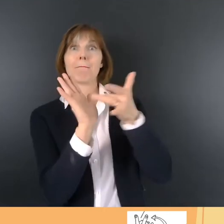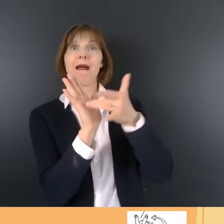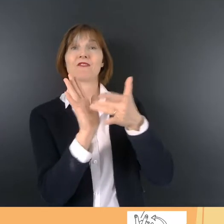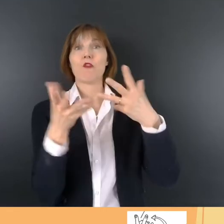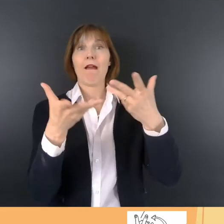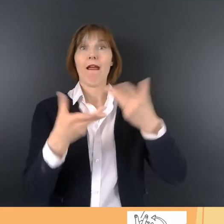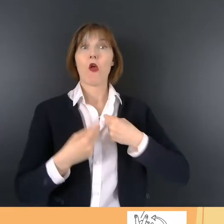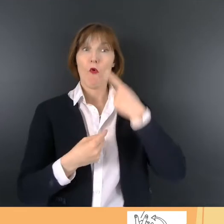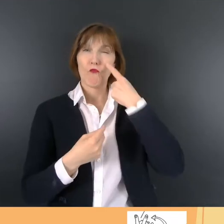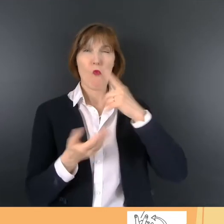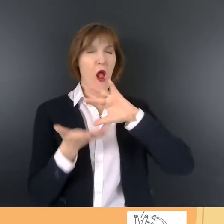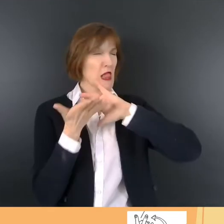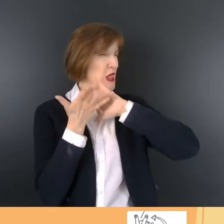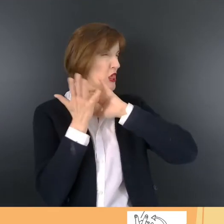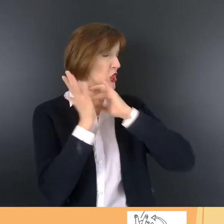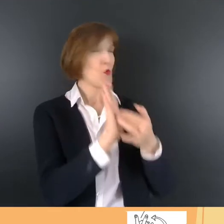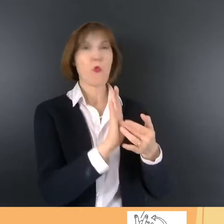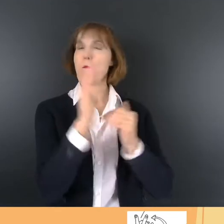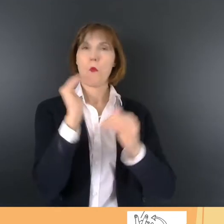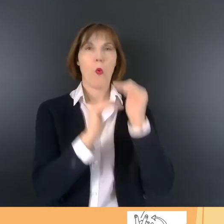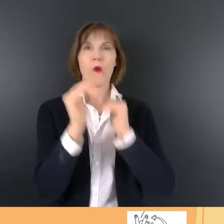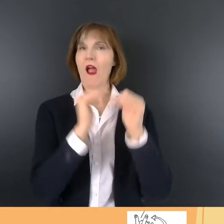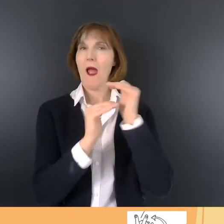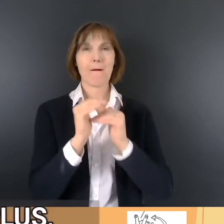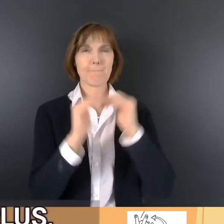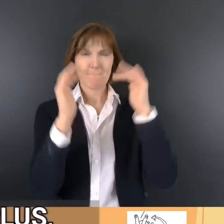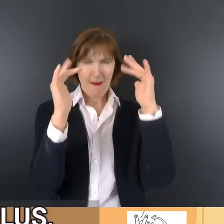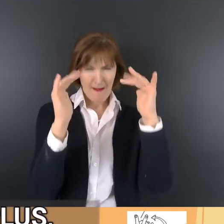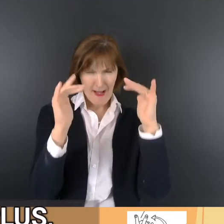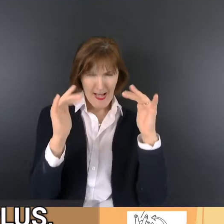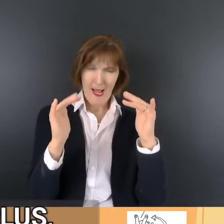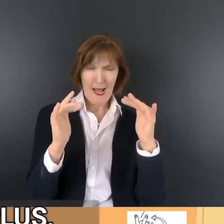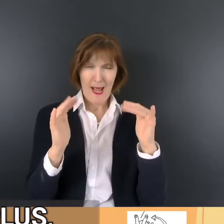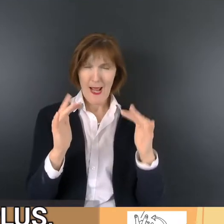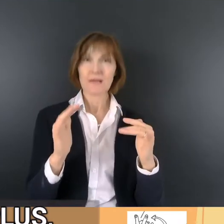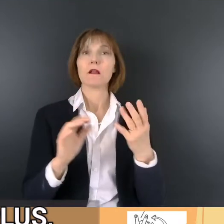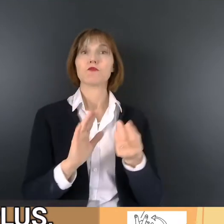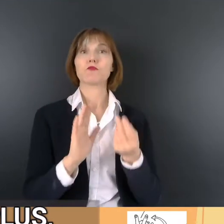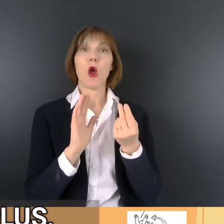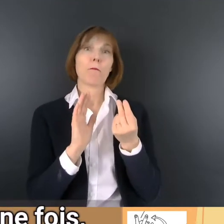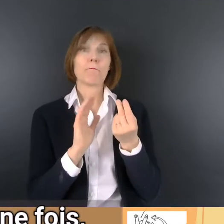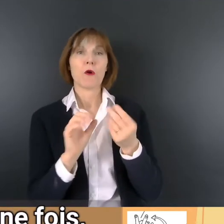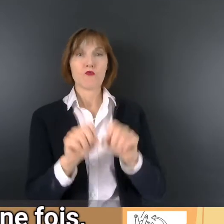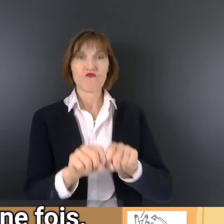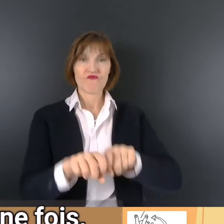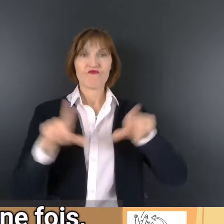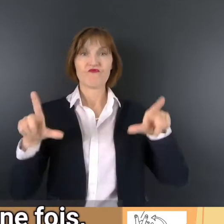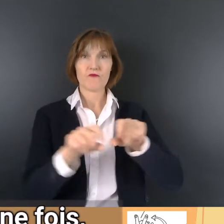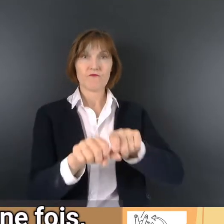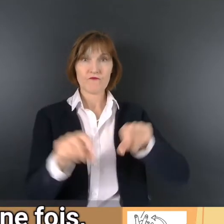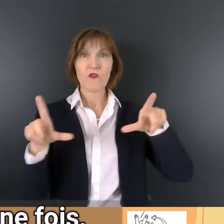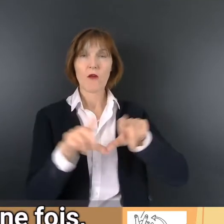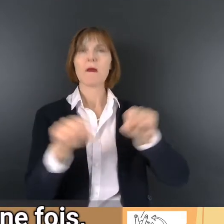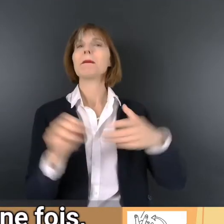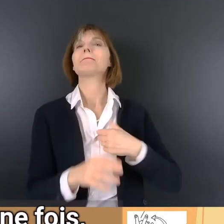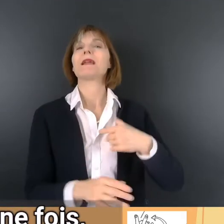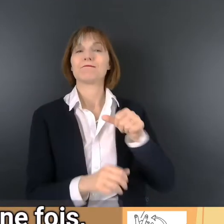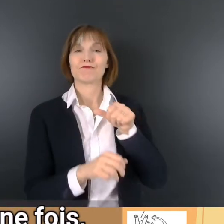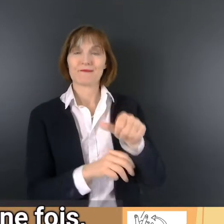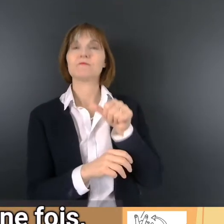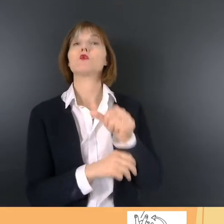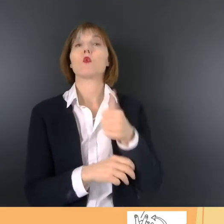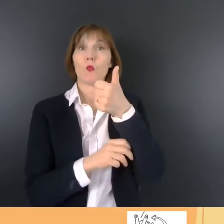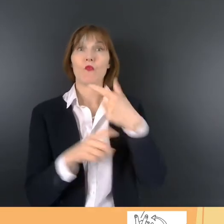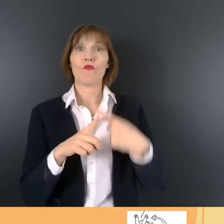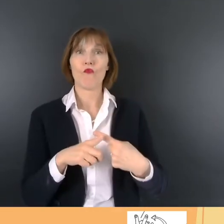nous avons l'intégralité de tous les programmes. Chargez plus, chargez plus. Si je clique là, par exemple, une fois, vous allez voir encore